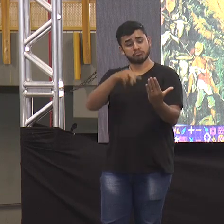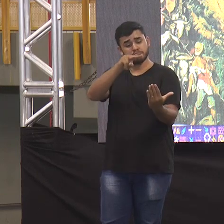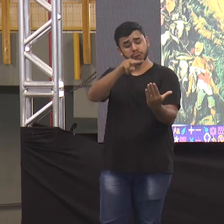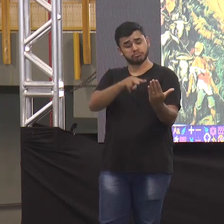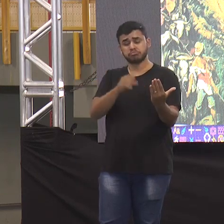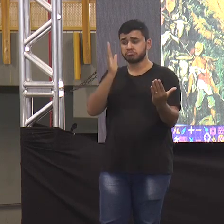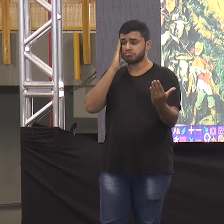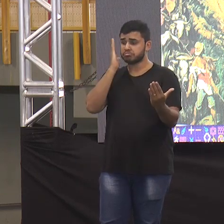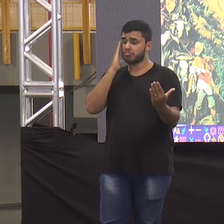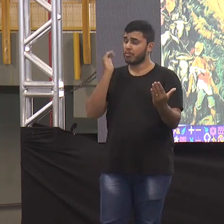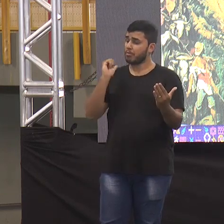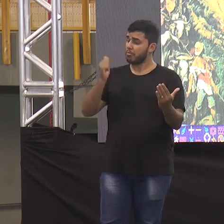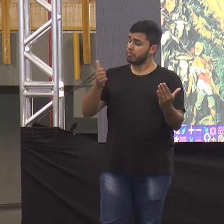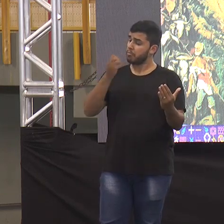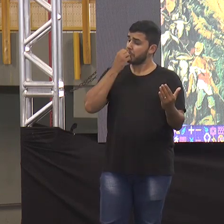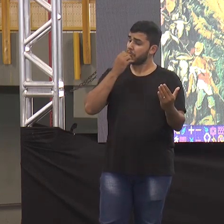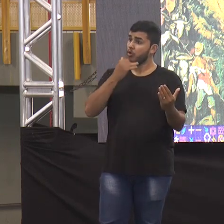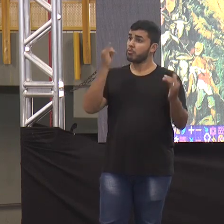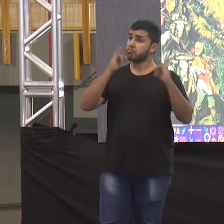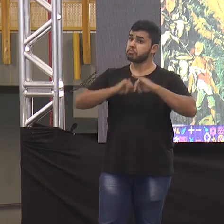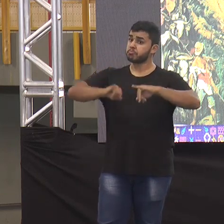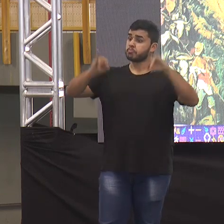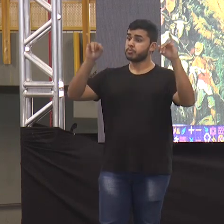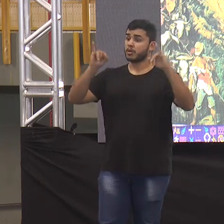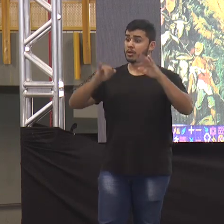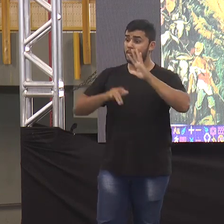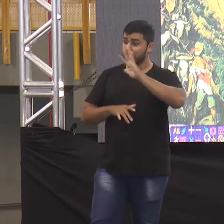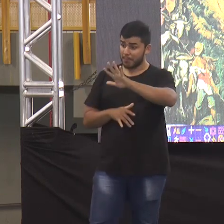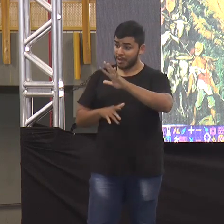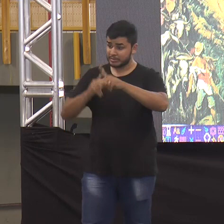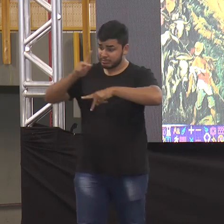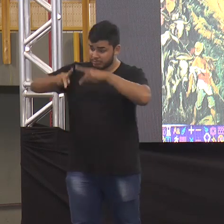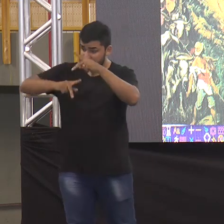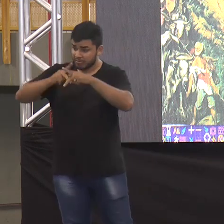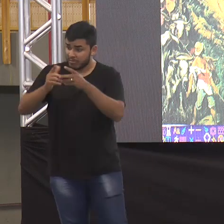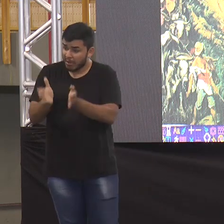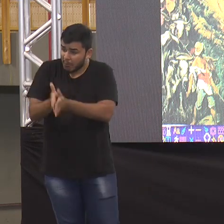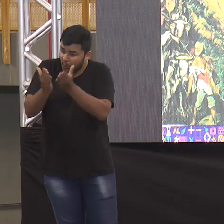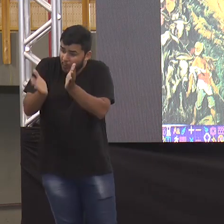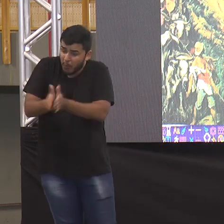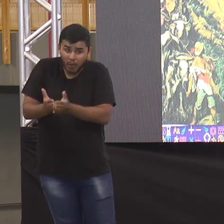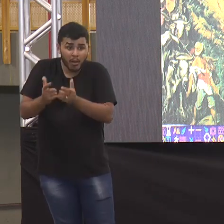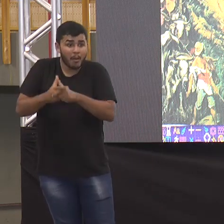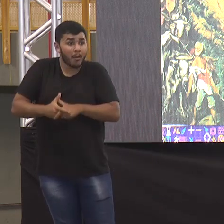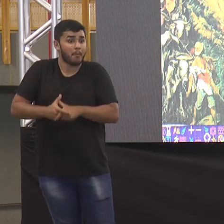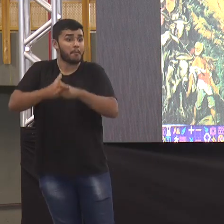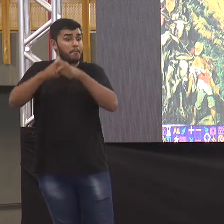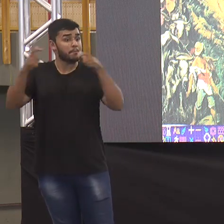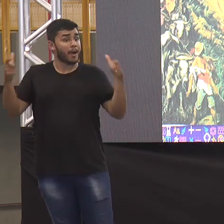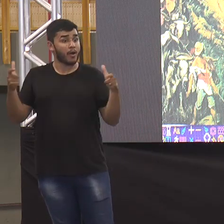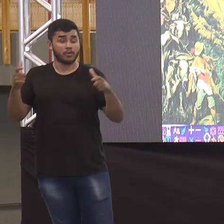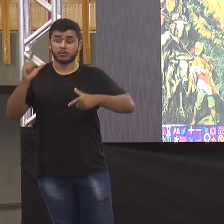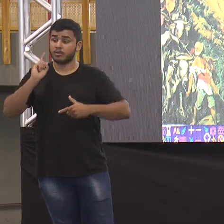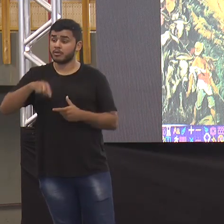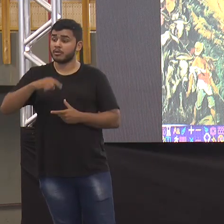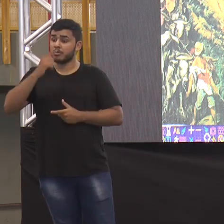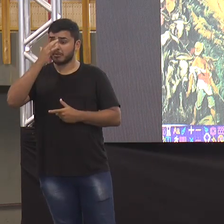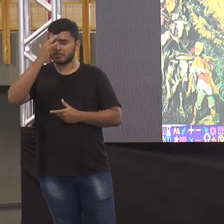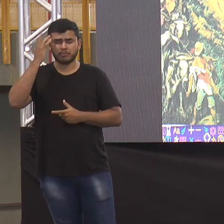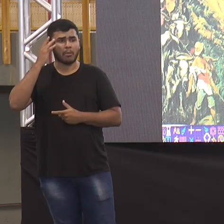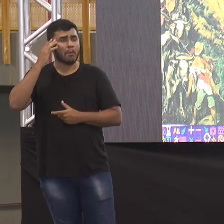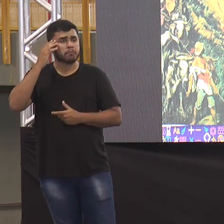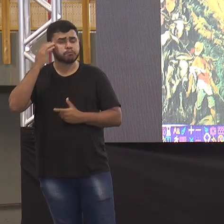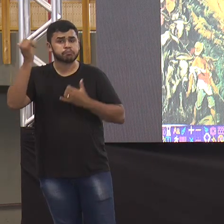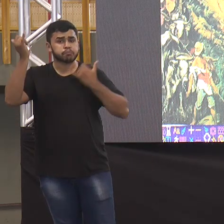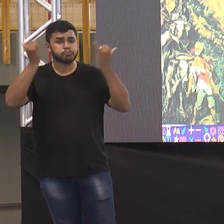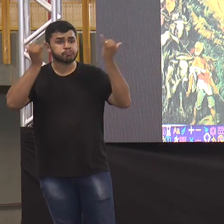ficou por dentro da novidade. Mas o povão analfabeto, que era a grande maioria, até demorou